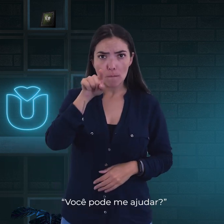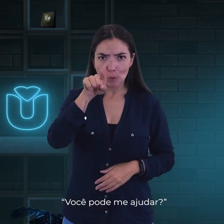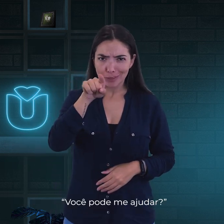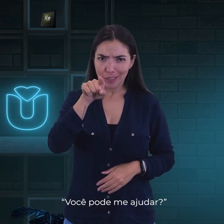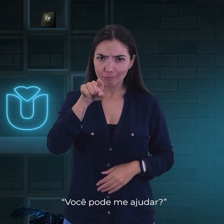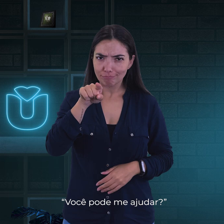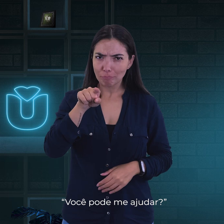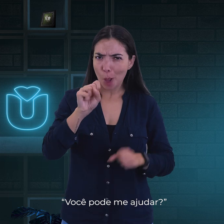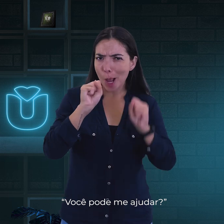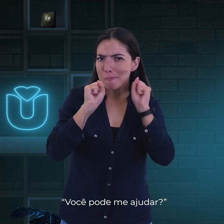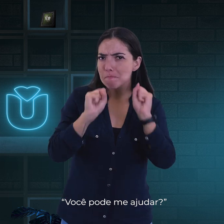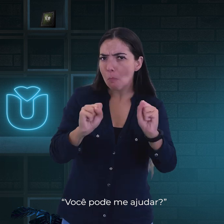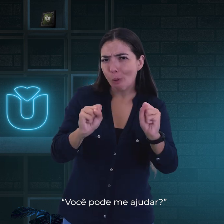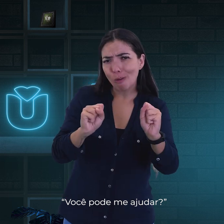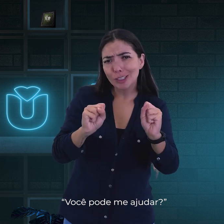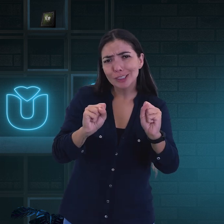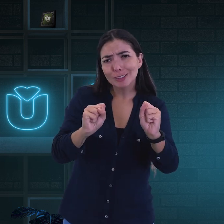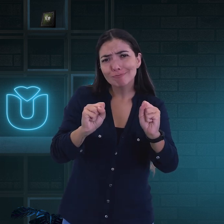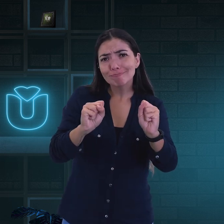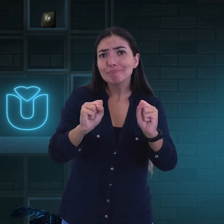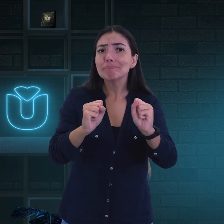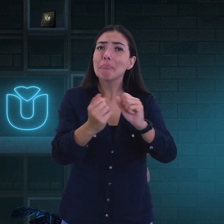pode me ajudar?